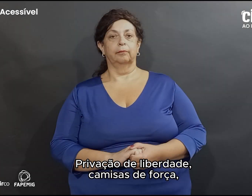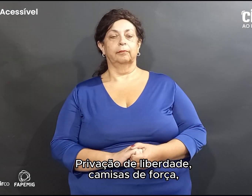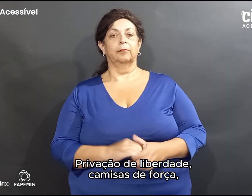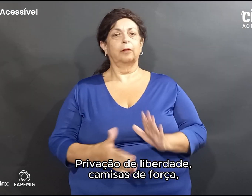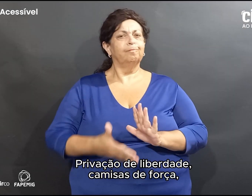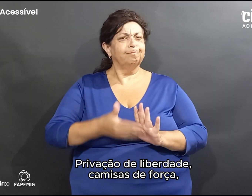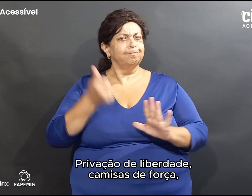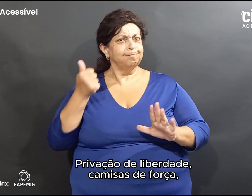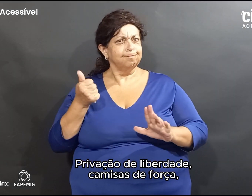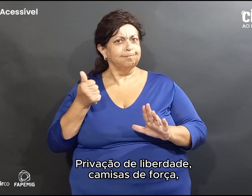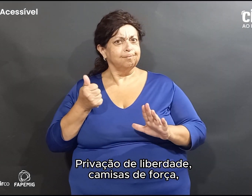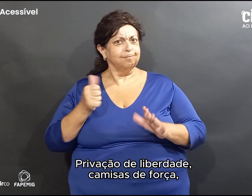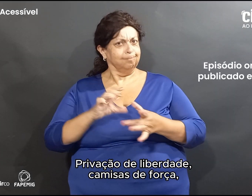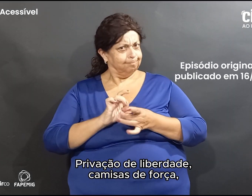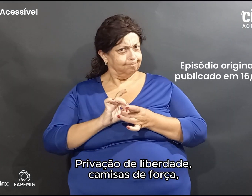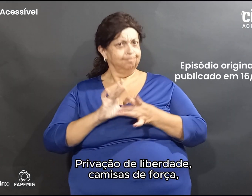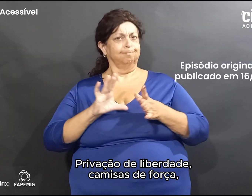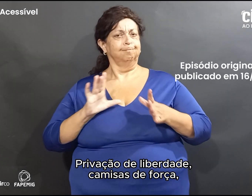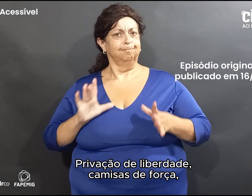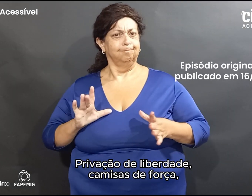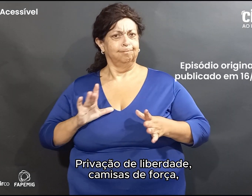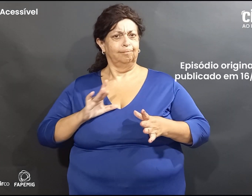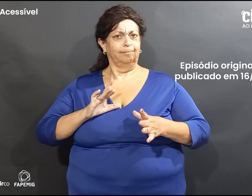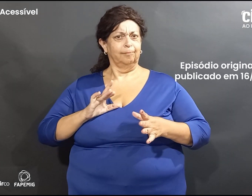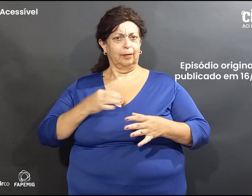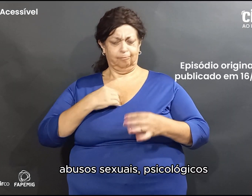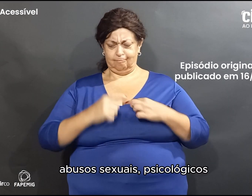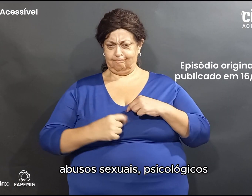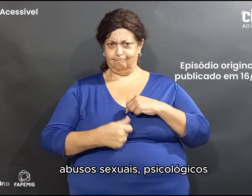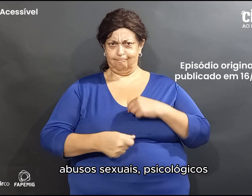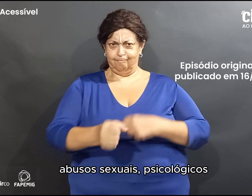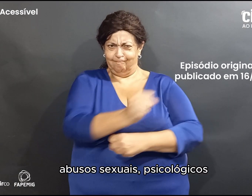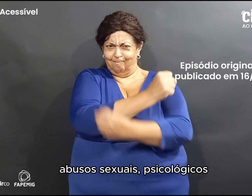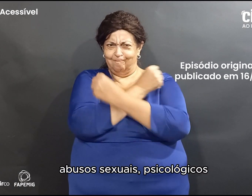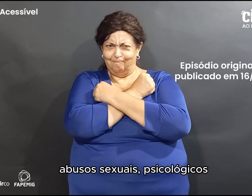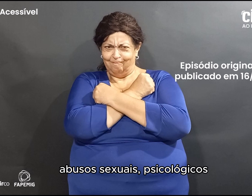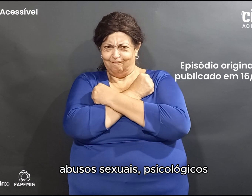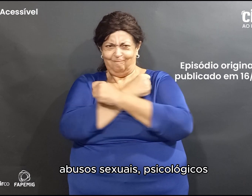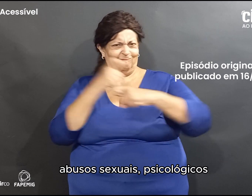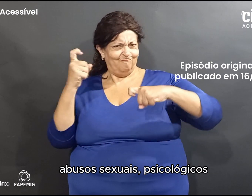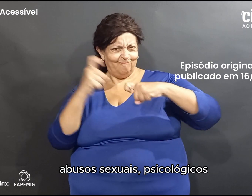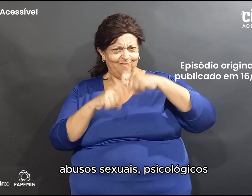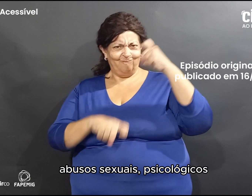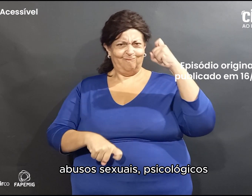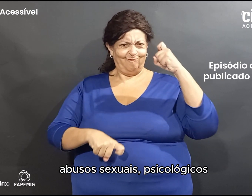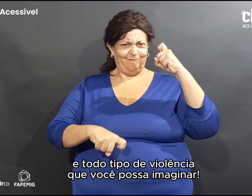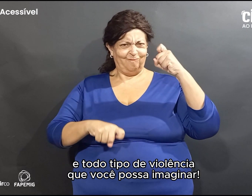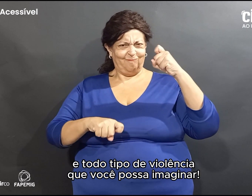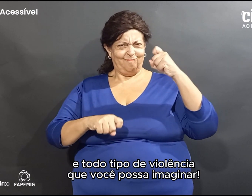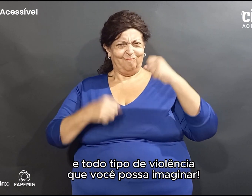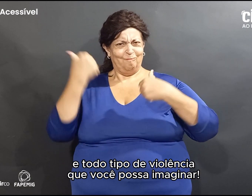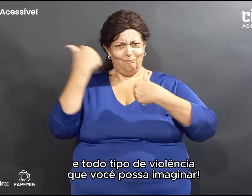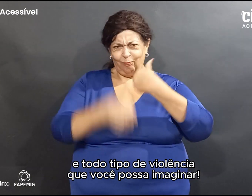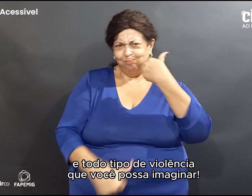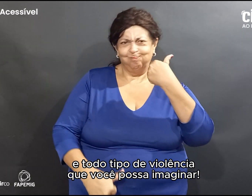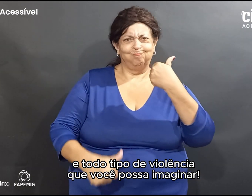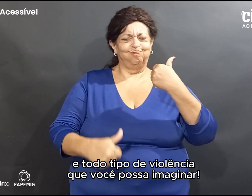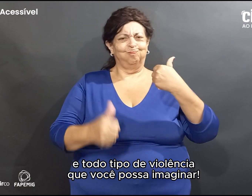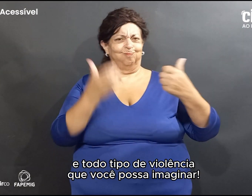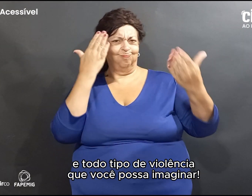Privação de liberdade, camisas de força, abusos sexuais, psicológicos e todo tipo de violência que